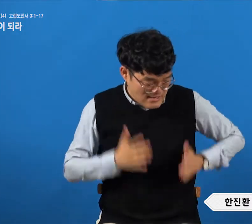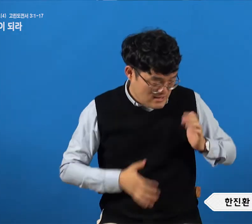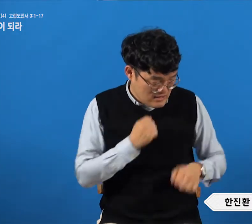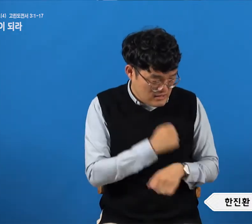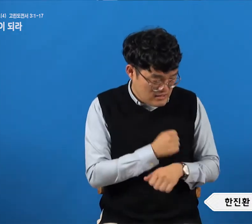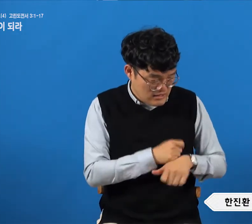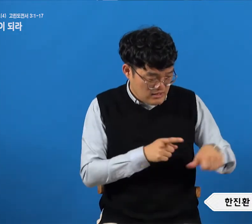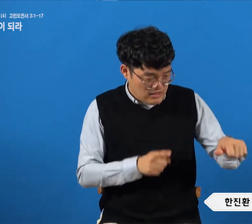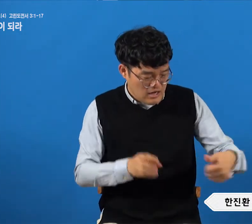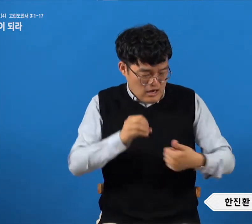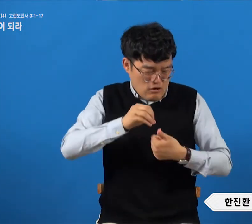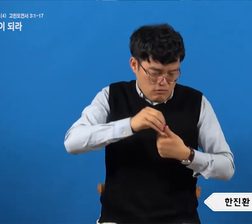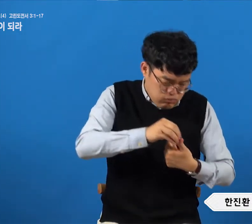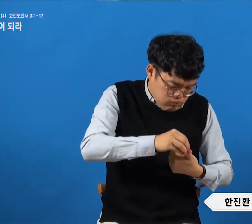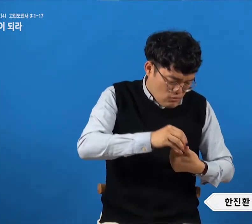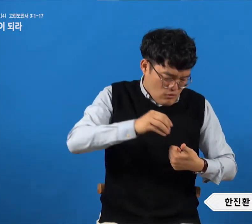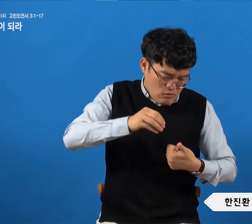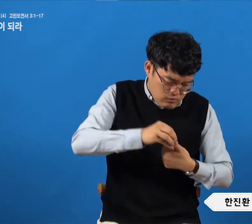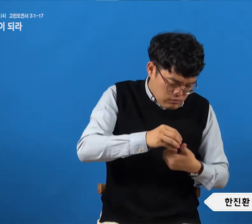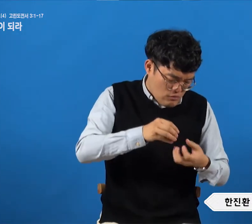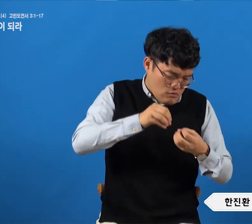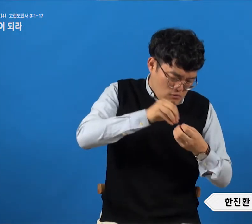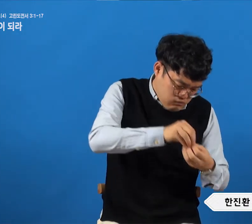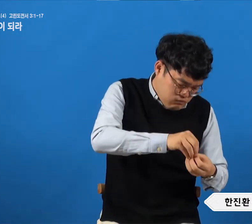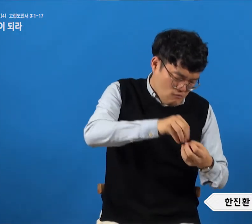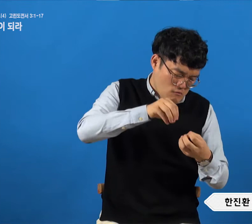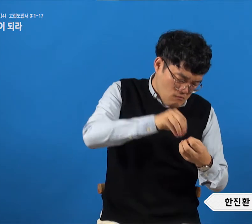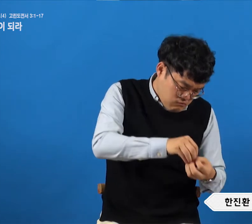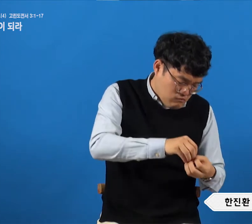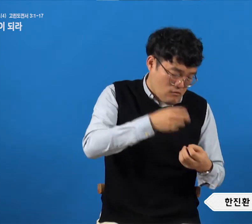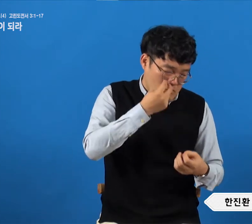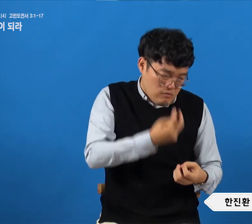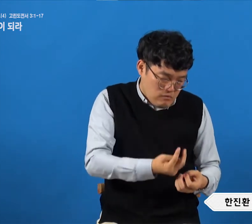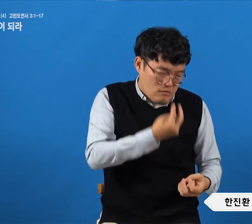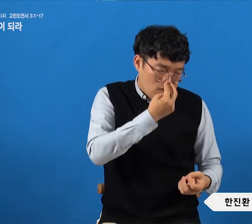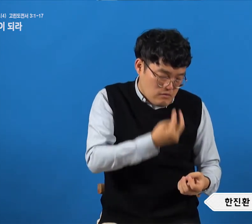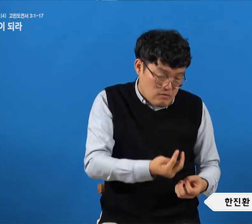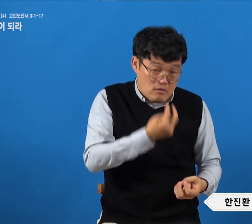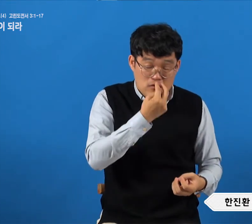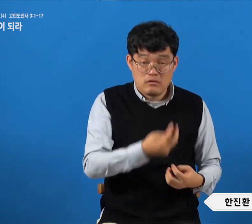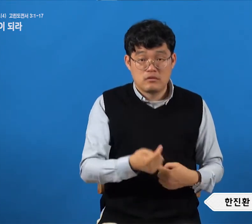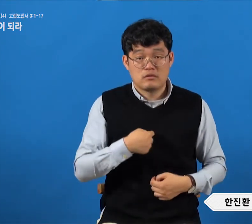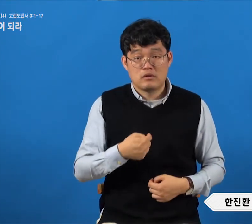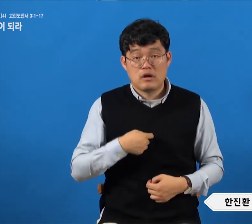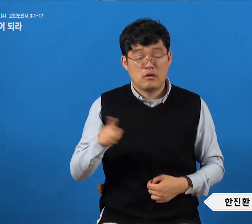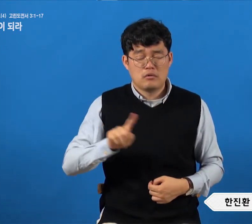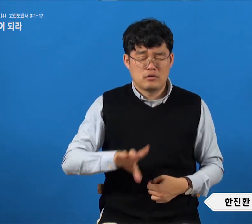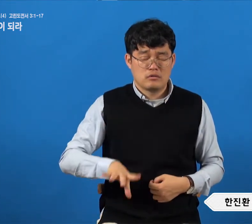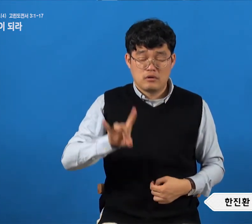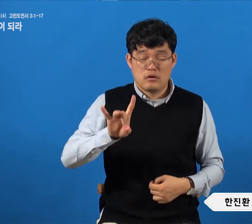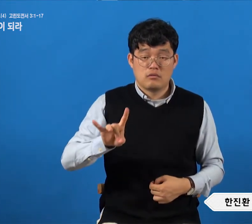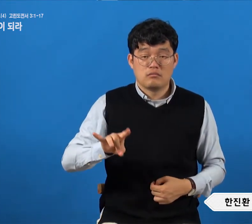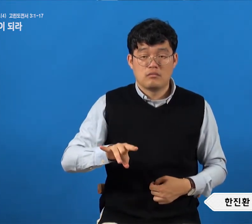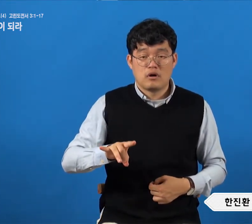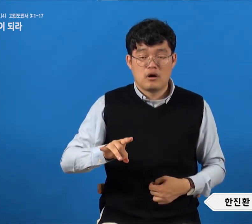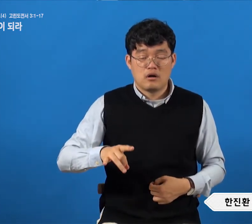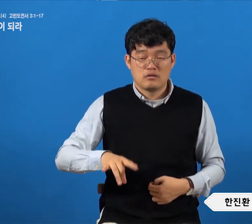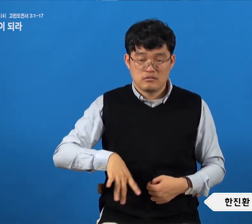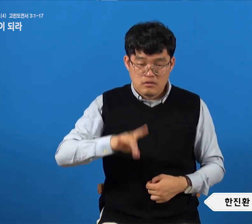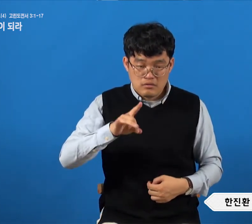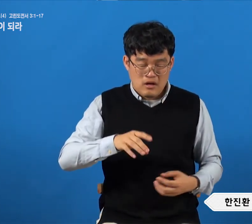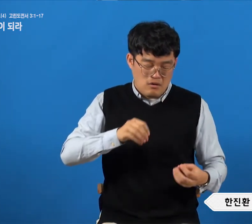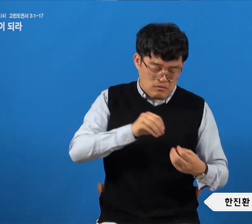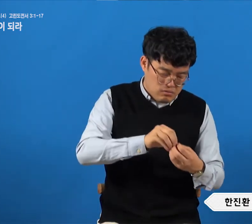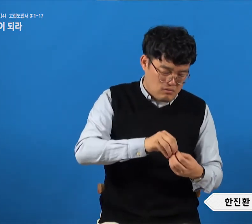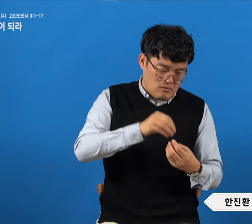제가 달려들어서 그 입에 대고 마우스 투 마우스 인공호흡을 시작했습니다. 저는 그런 일 생전 해본 일이